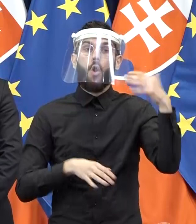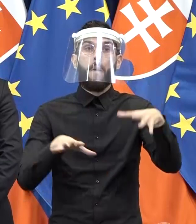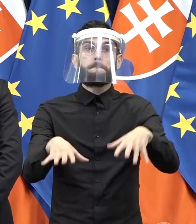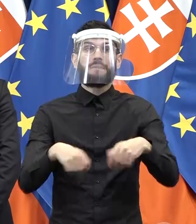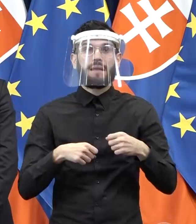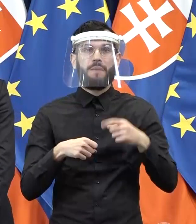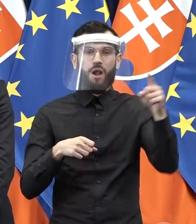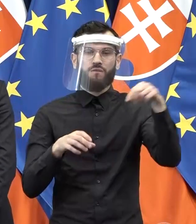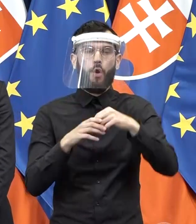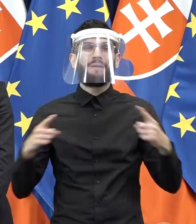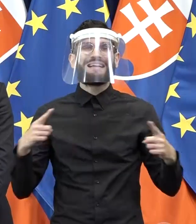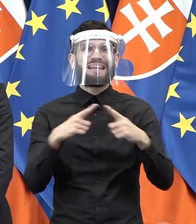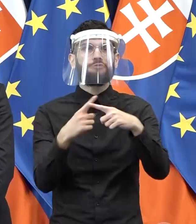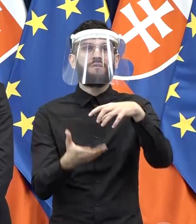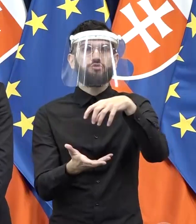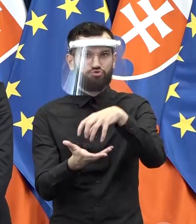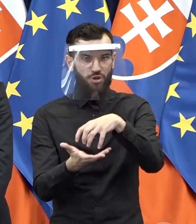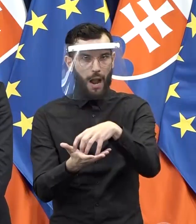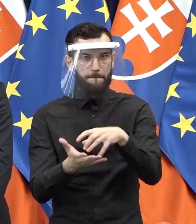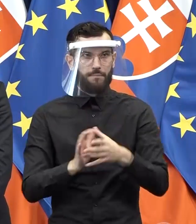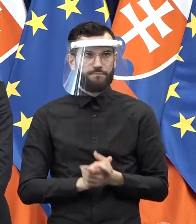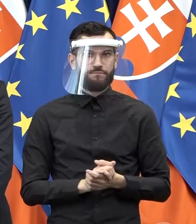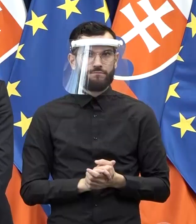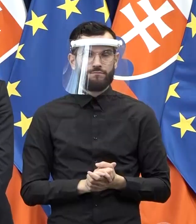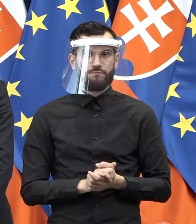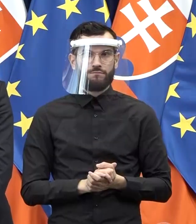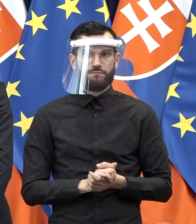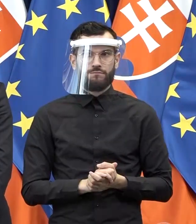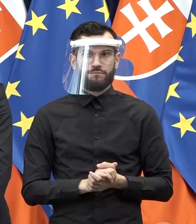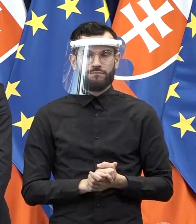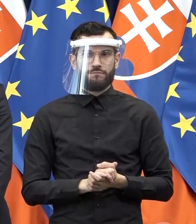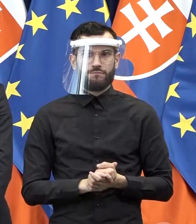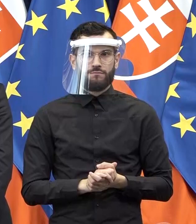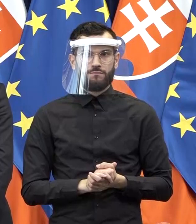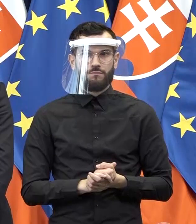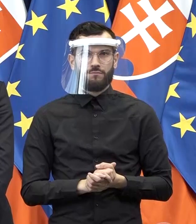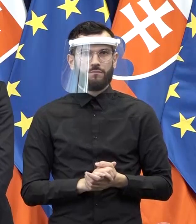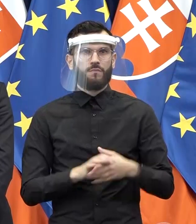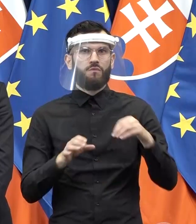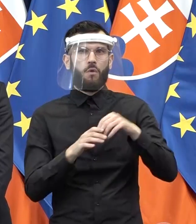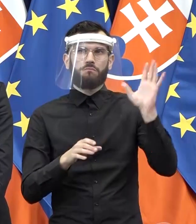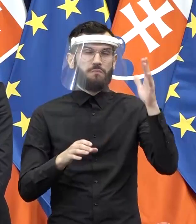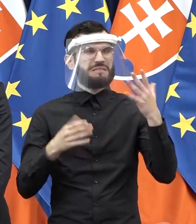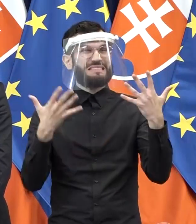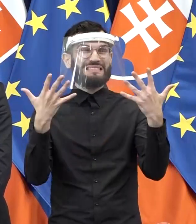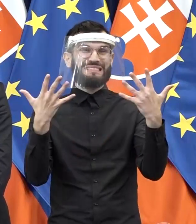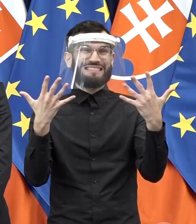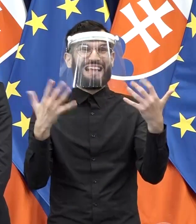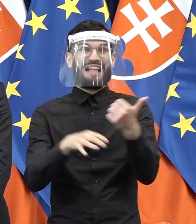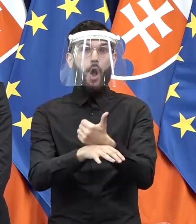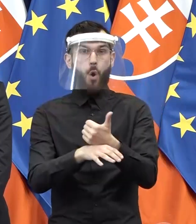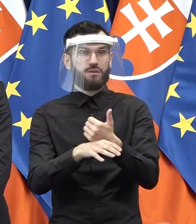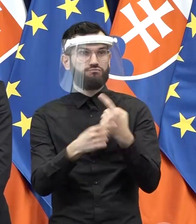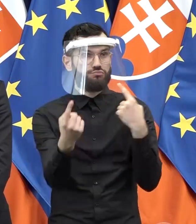ústrednom krízovom štábe po došlej asi 10-hodinovej to